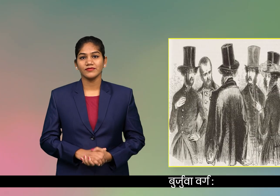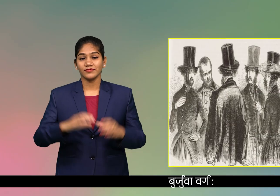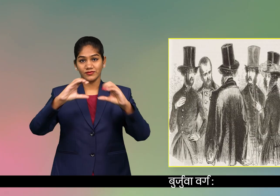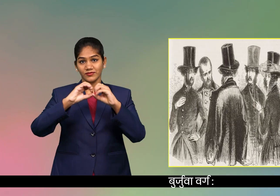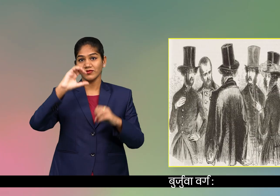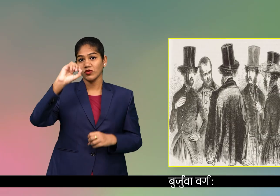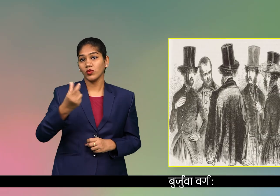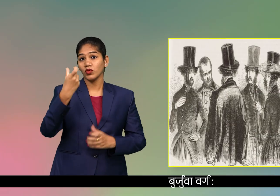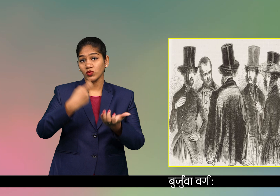बुरजावा वर्ग